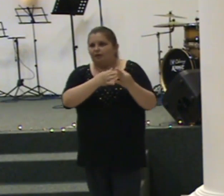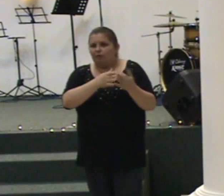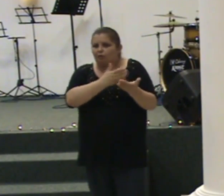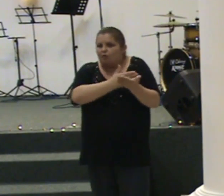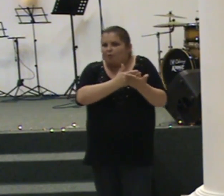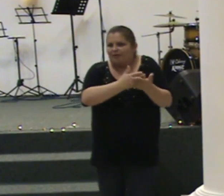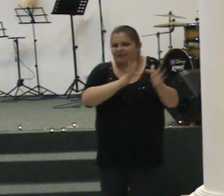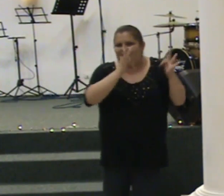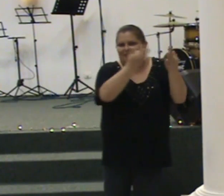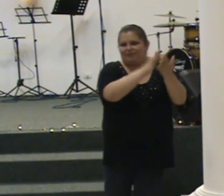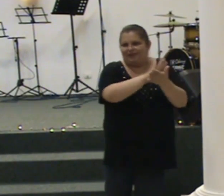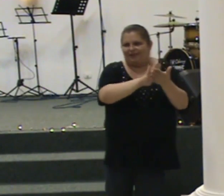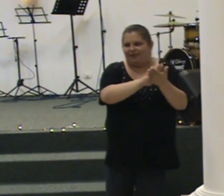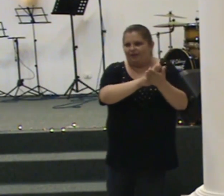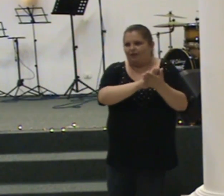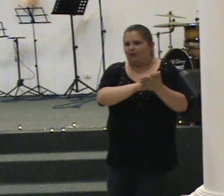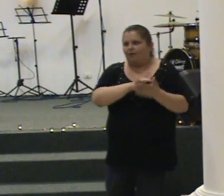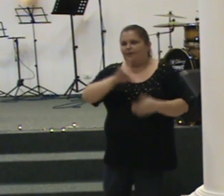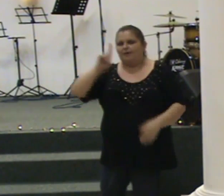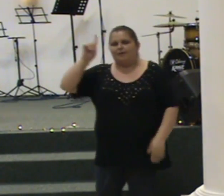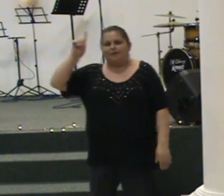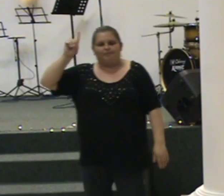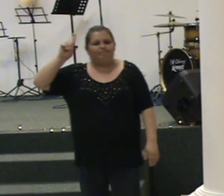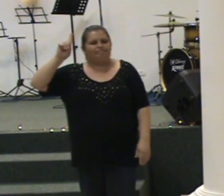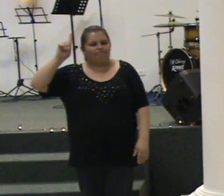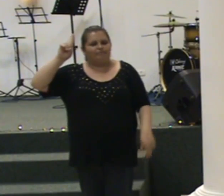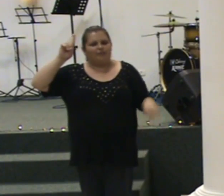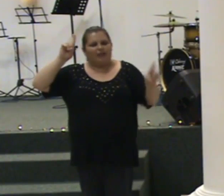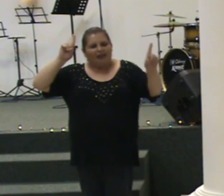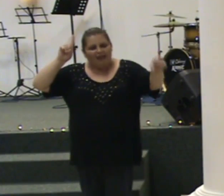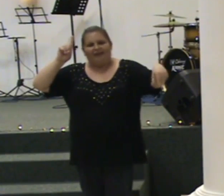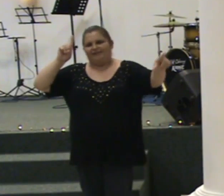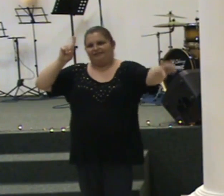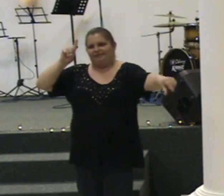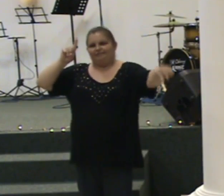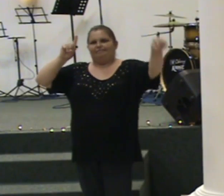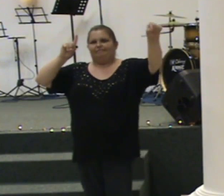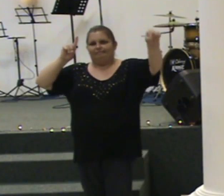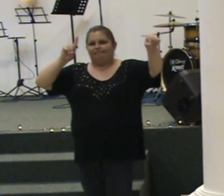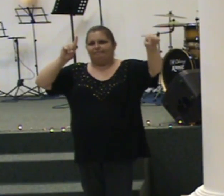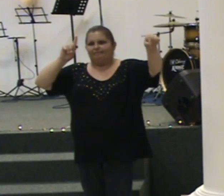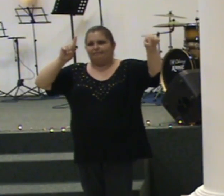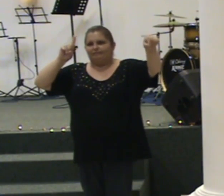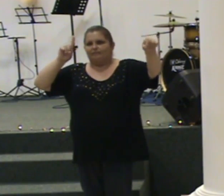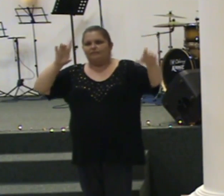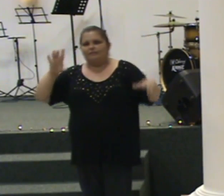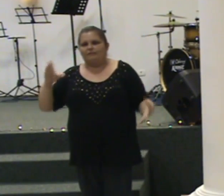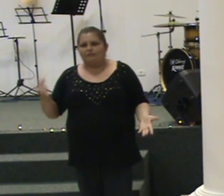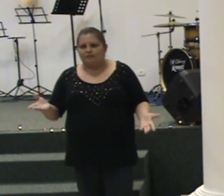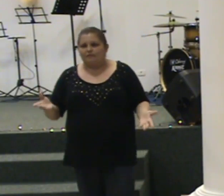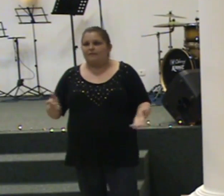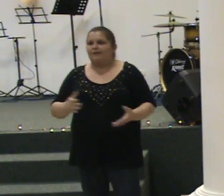constituído. E Deus já preparou o nascimento do seu filho ali, naquele lar.